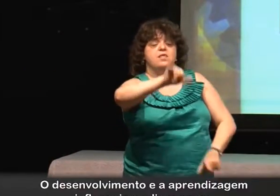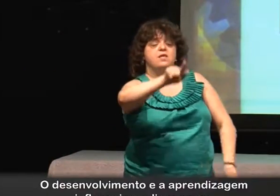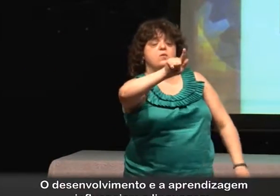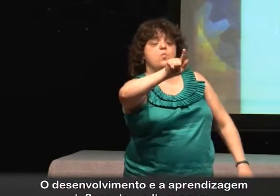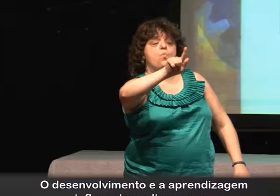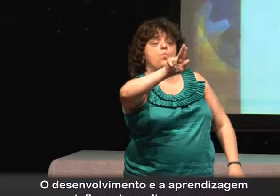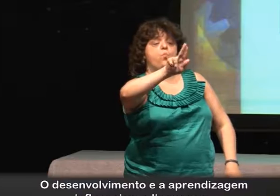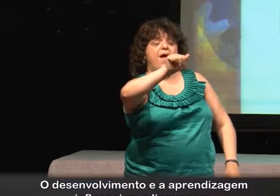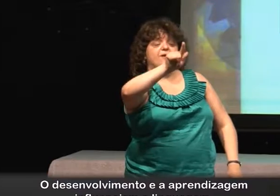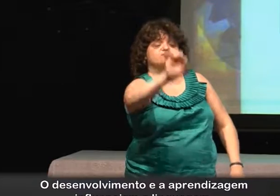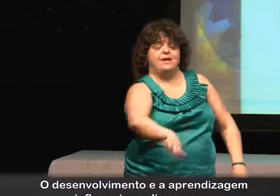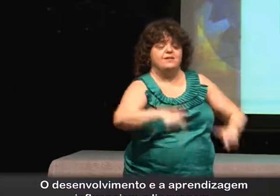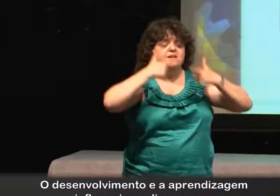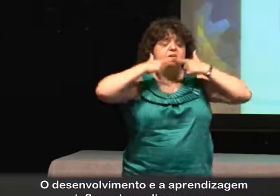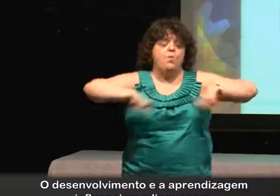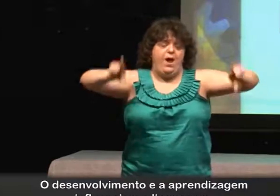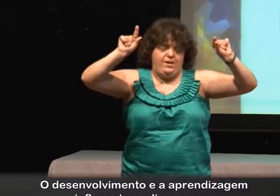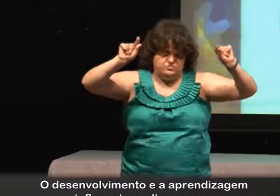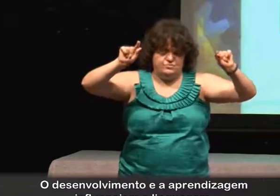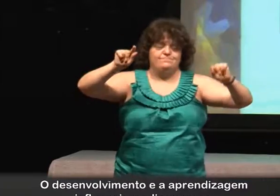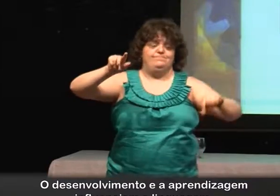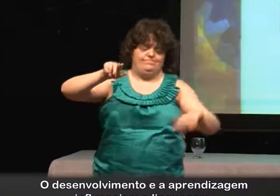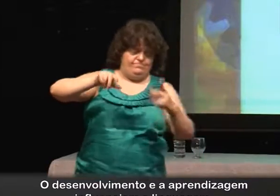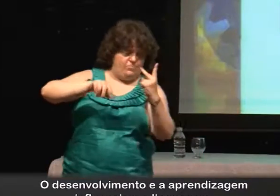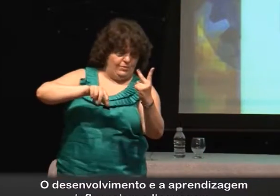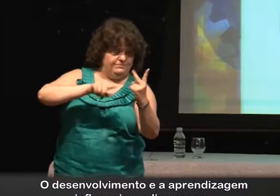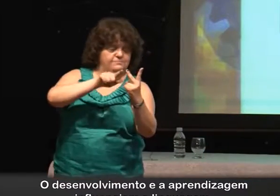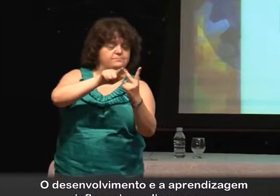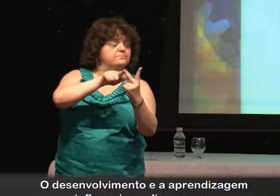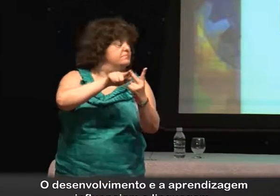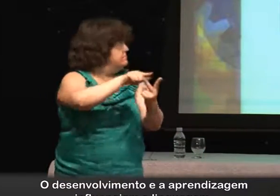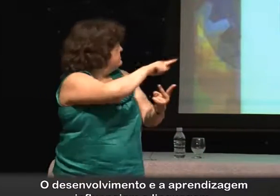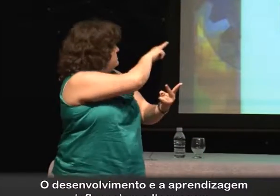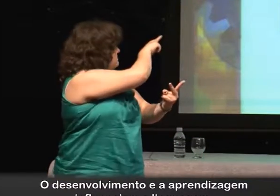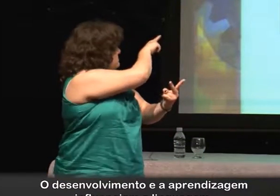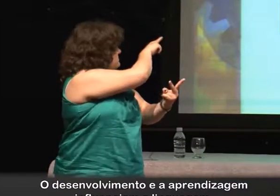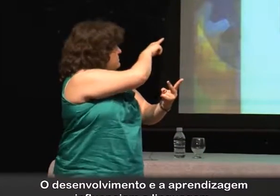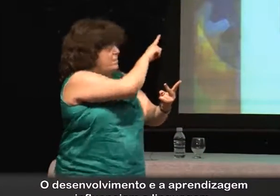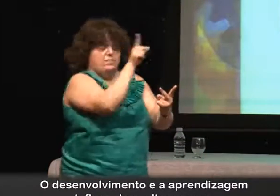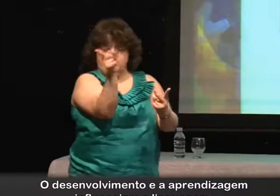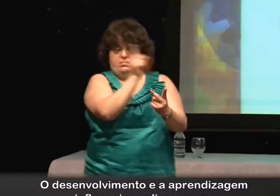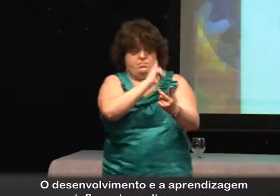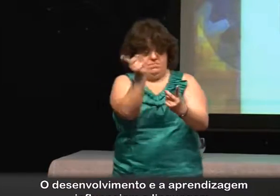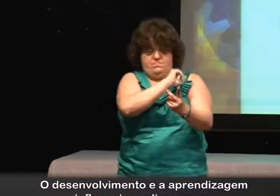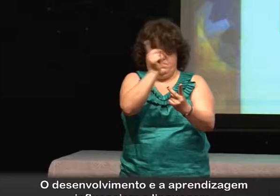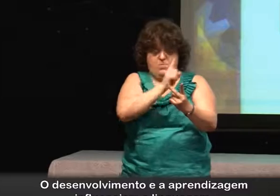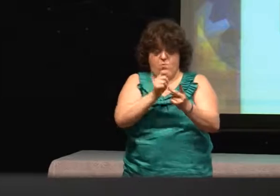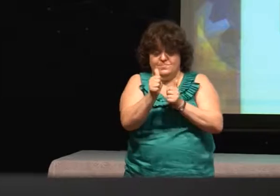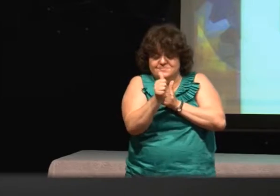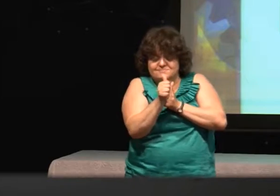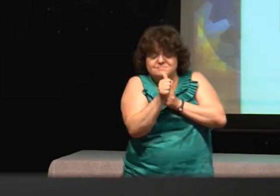O desenvolvimento e a aprendizagem influenciam a linguagem.